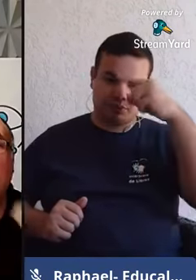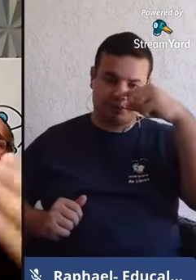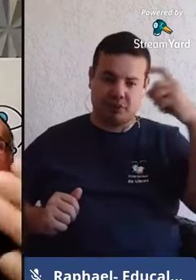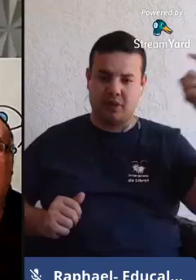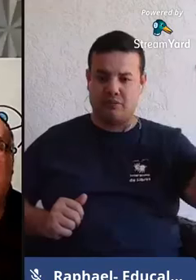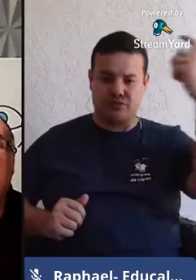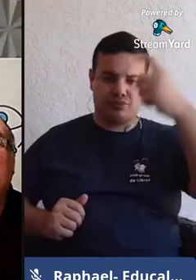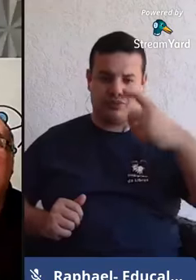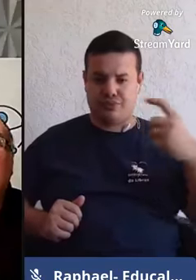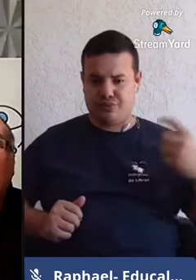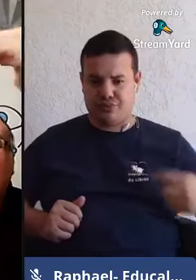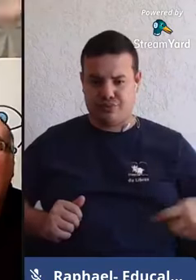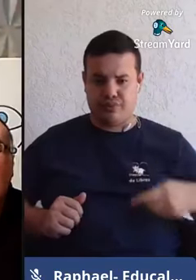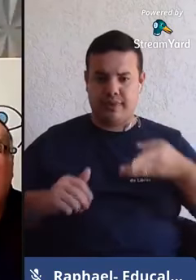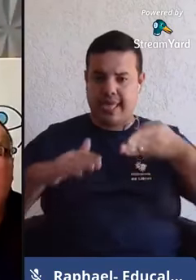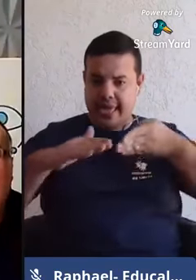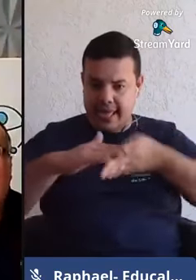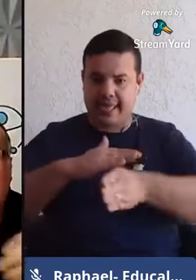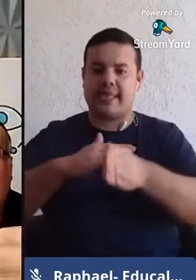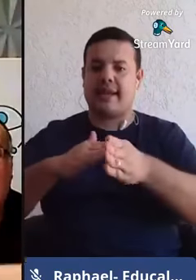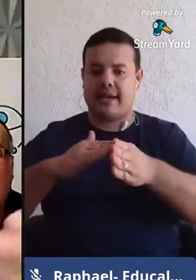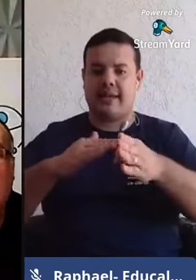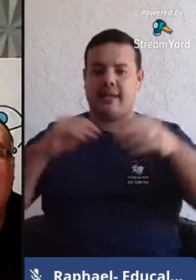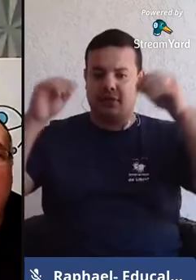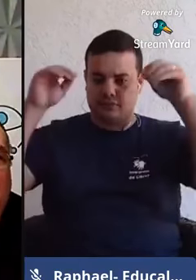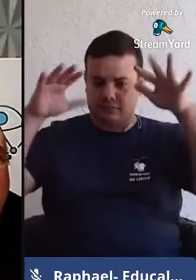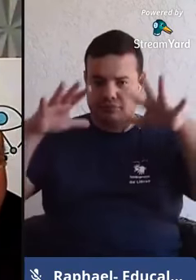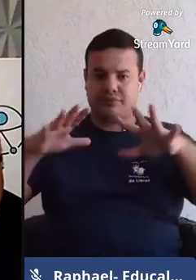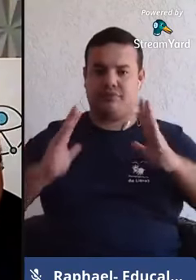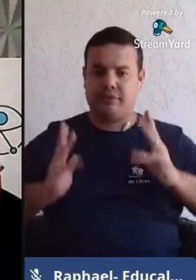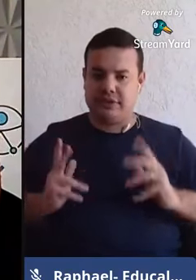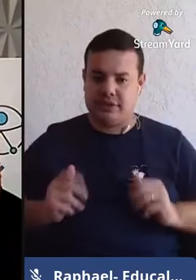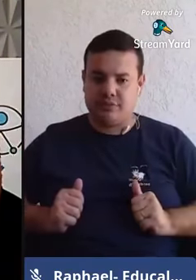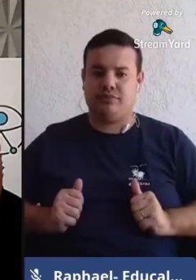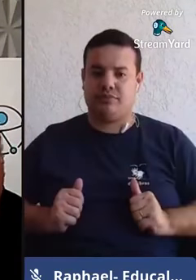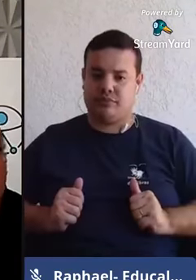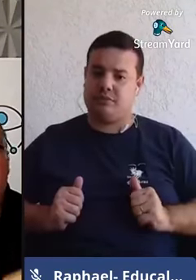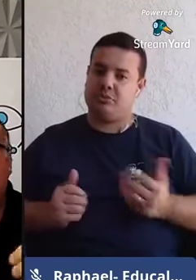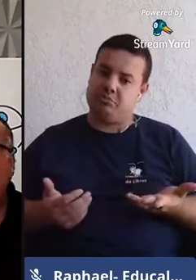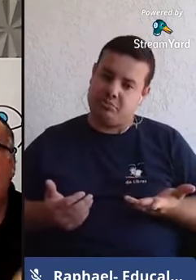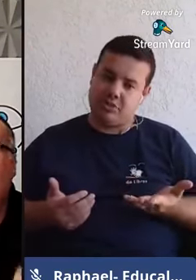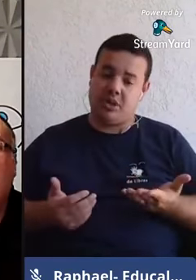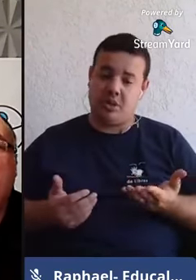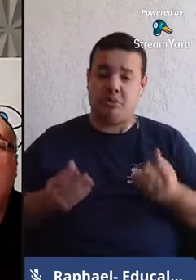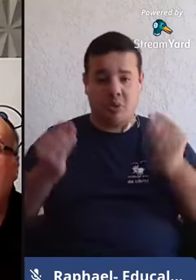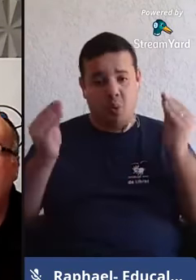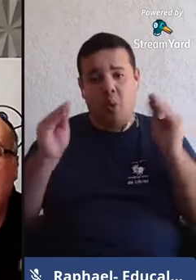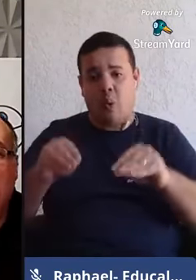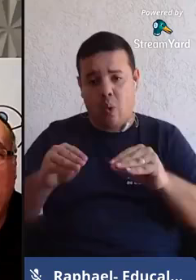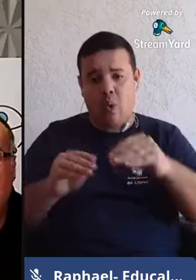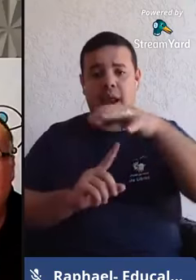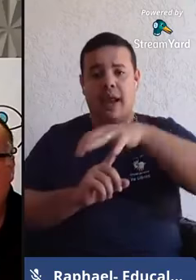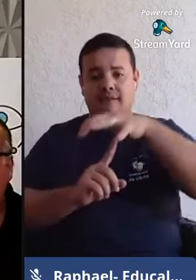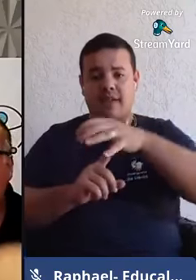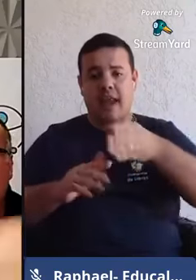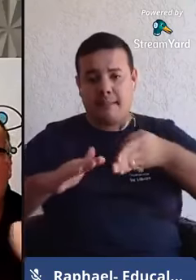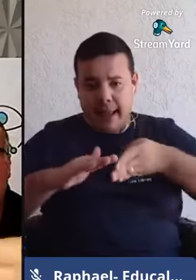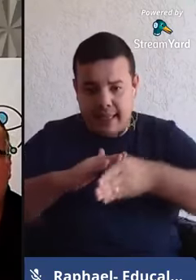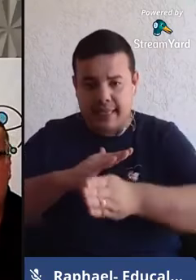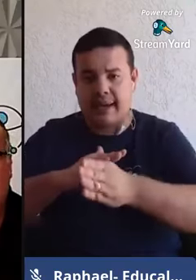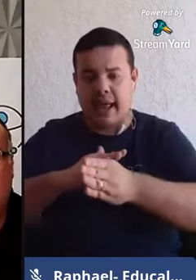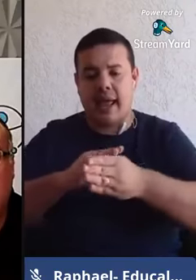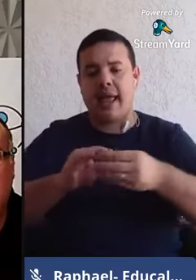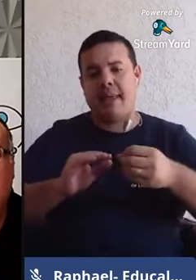Na entrada da feira, nós vamos ter que botar na entrada da feira e na saída uma câmara de desinfecção. Dentro da feira, sei lá, determinado a